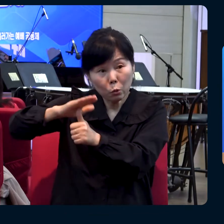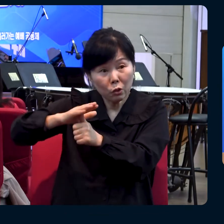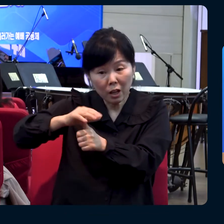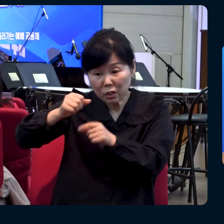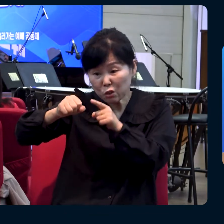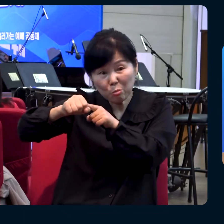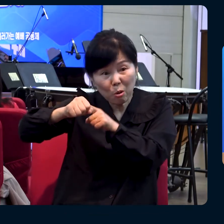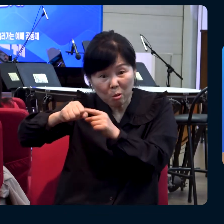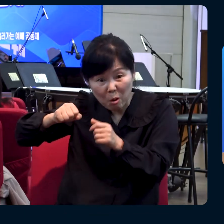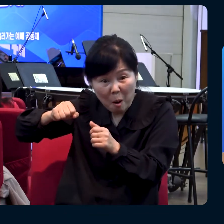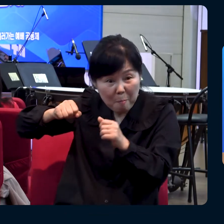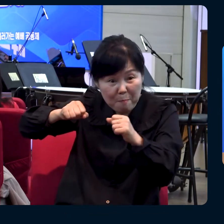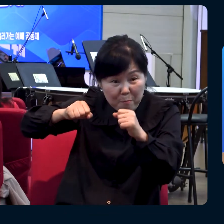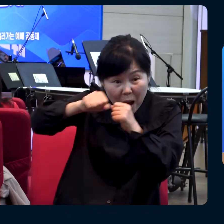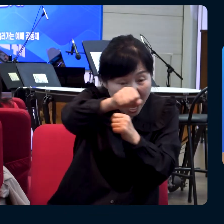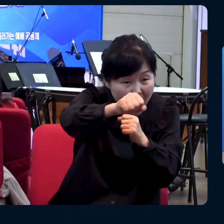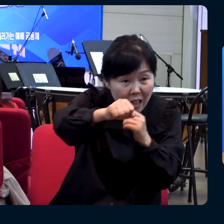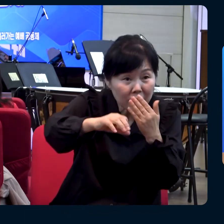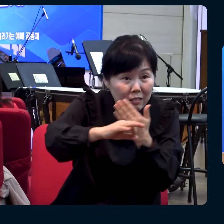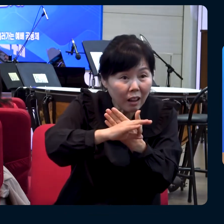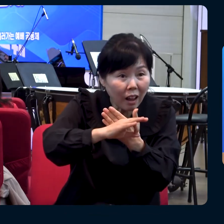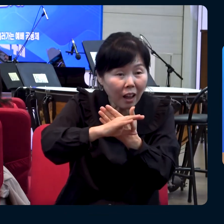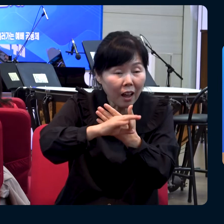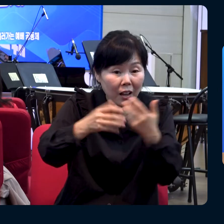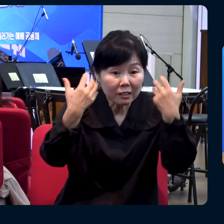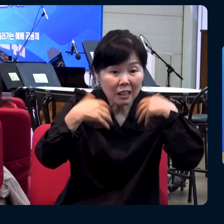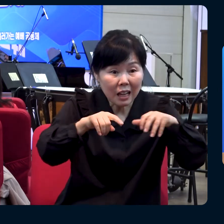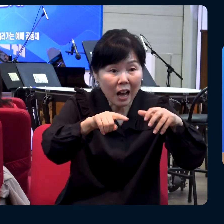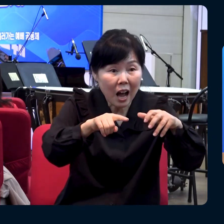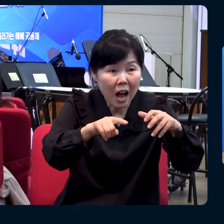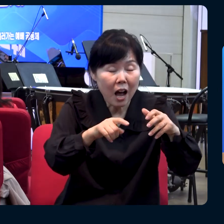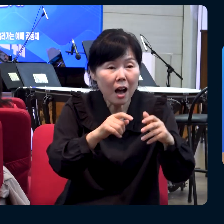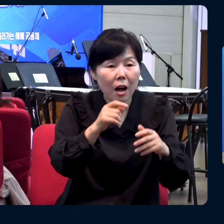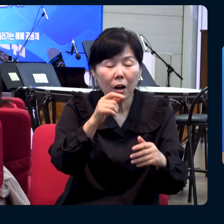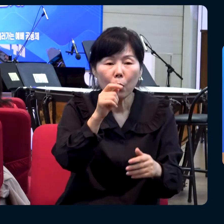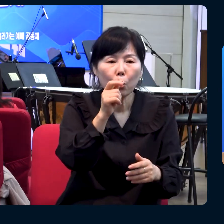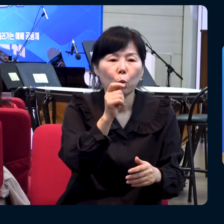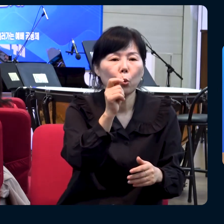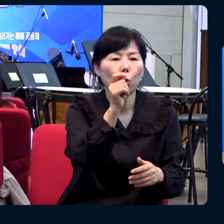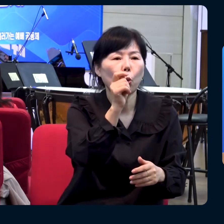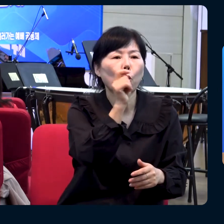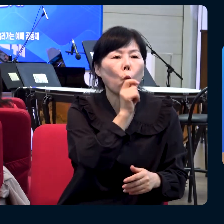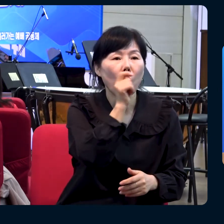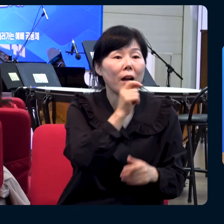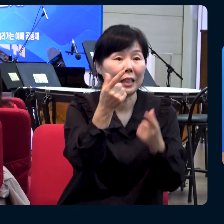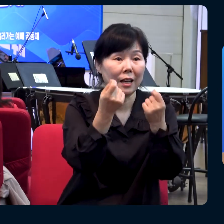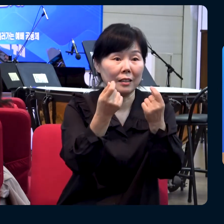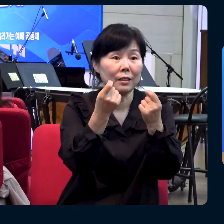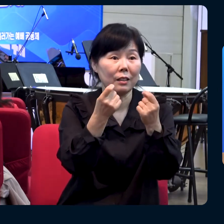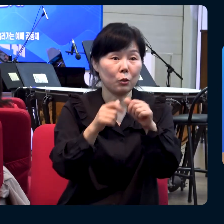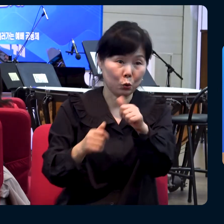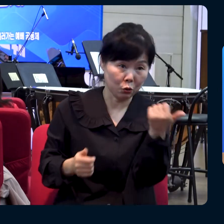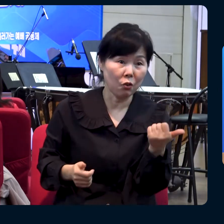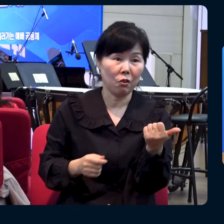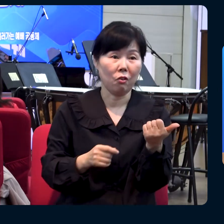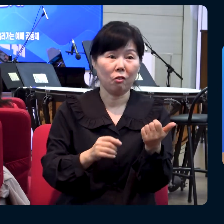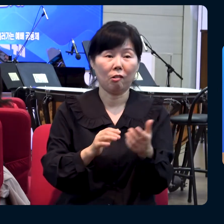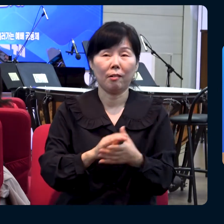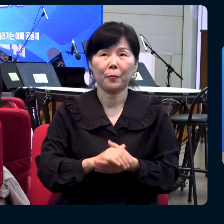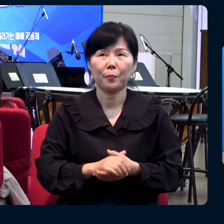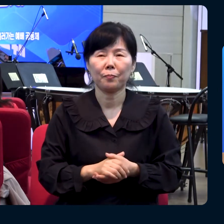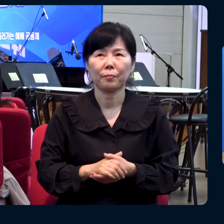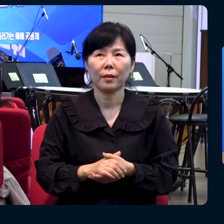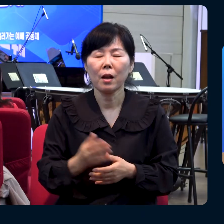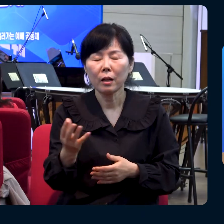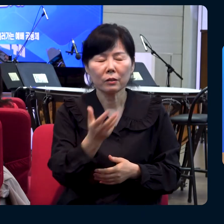쳤는데 사자가 죽으면 사자가 아니라 고양이 수준입니다. 사자가 죽었다는 말은 뭔지 아세요? 성령의